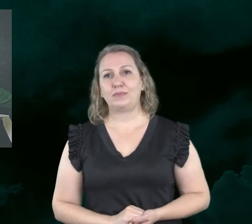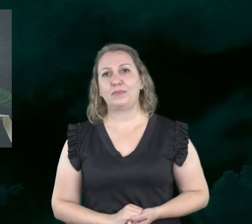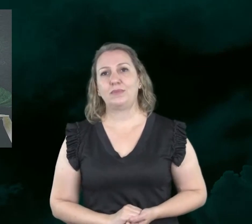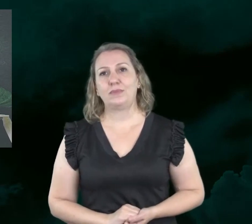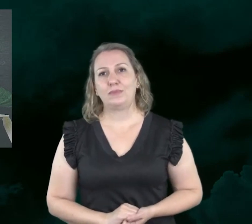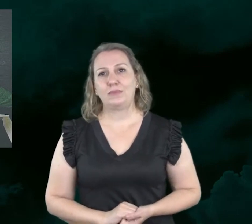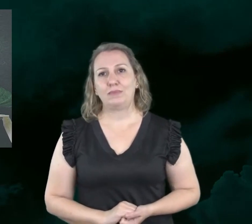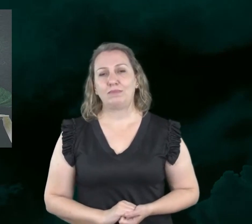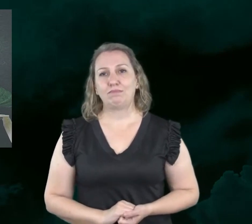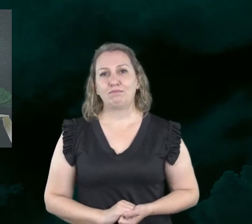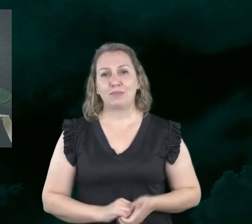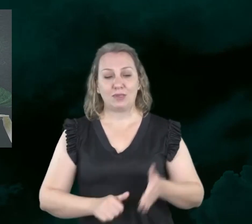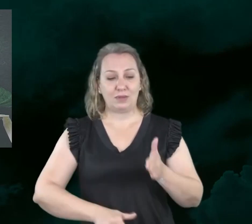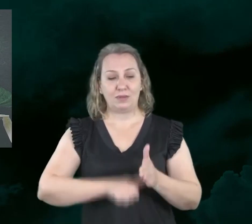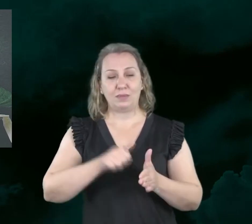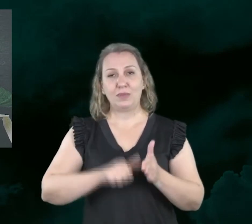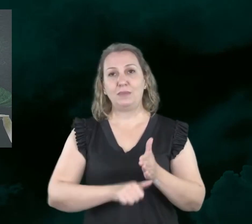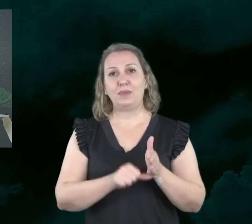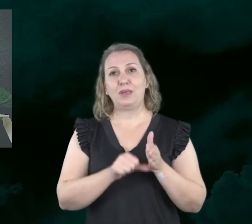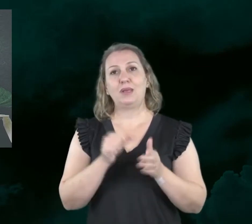tudo em 1 Timóteo,